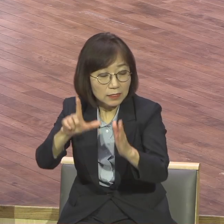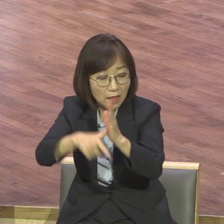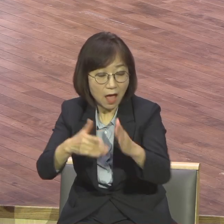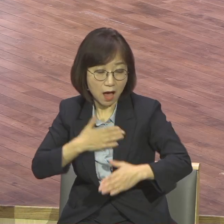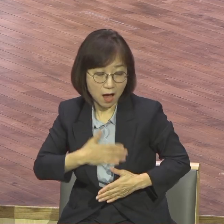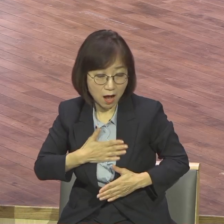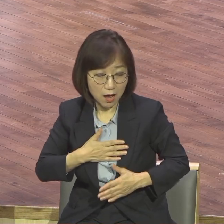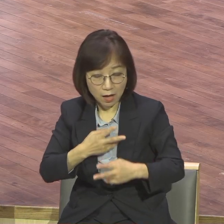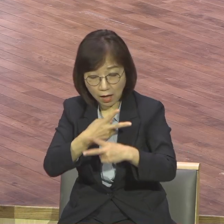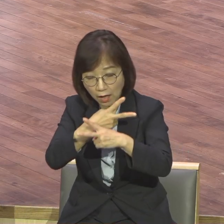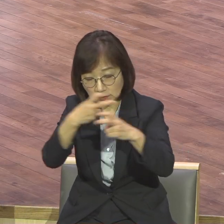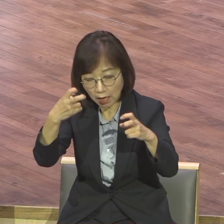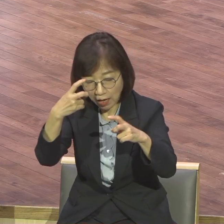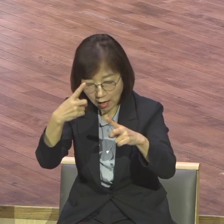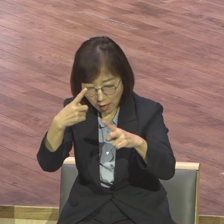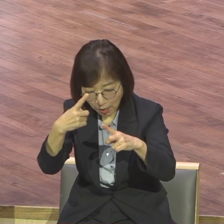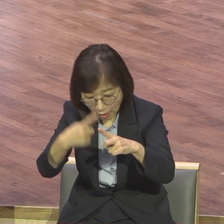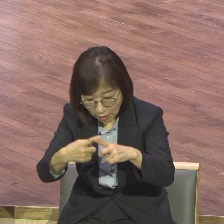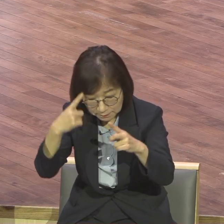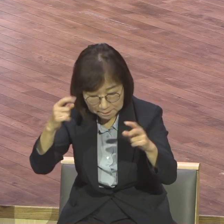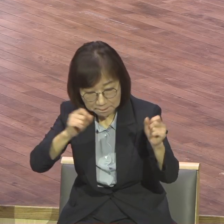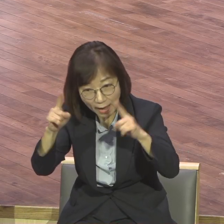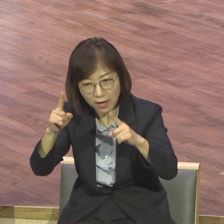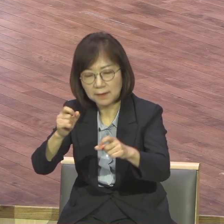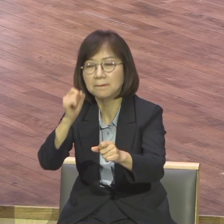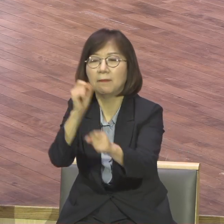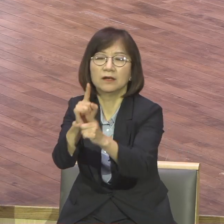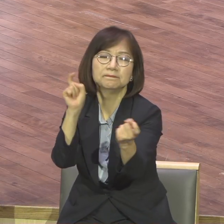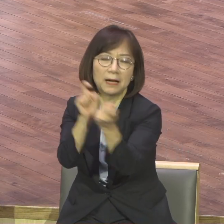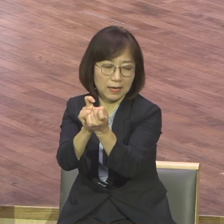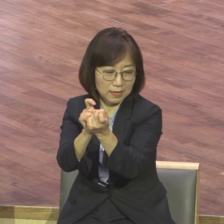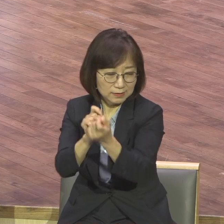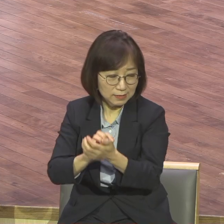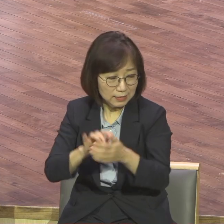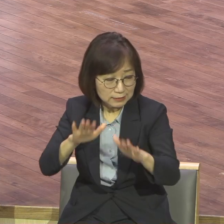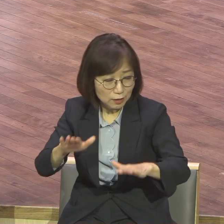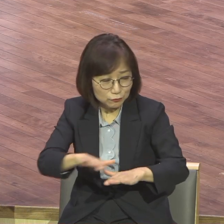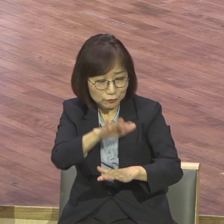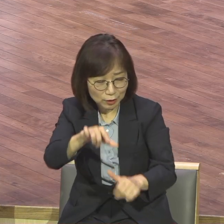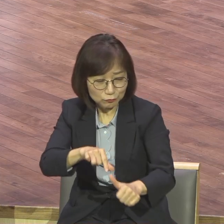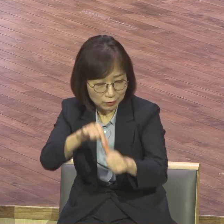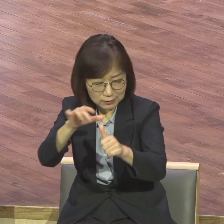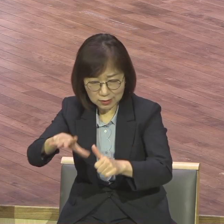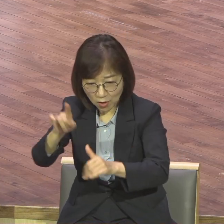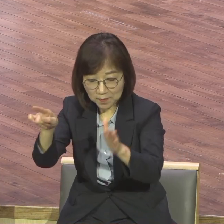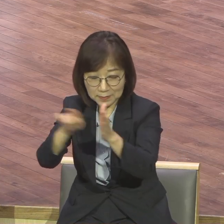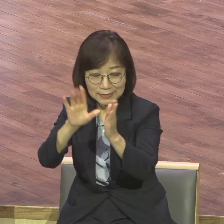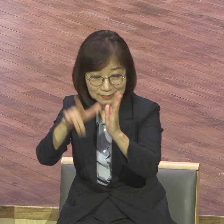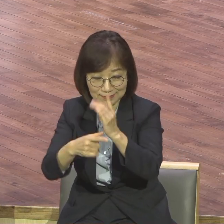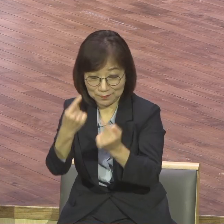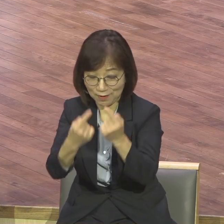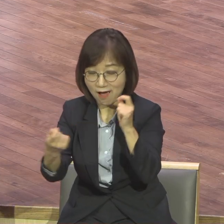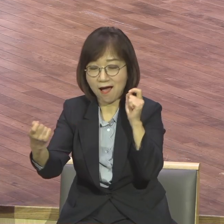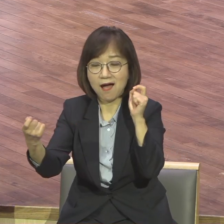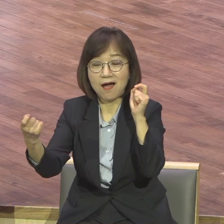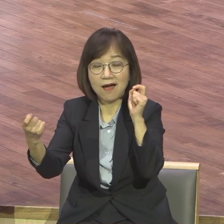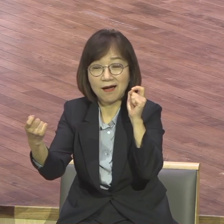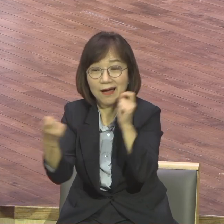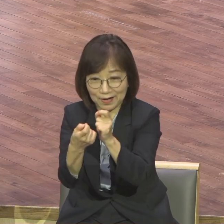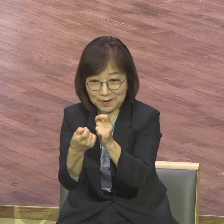자다가 깰 때가 벌써 되었으니 이는 이제 우리의 구원이 처음 믿을 때보다 가까웠습니다.